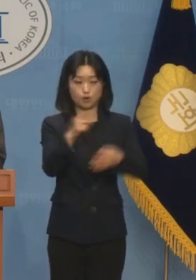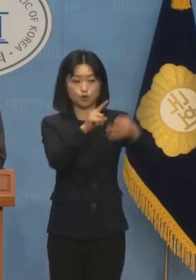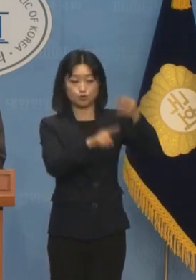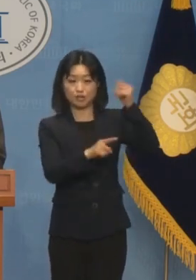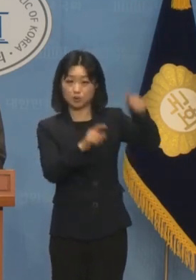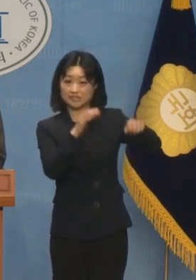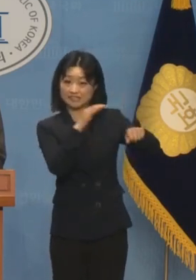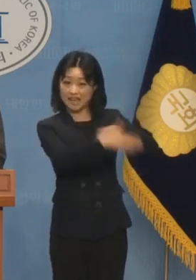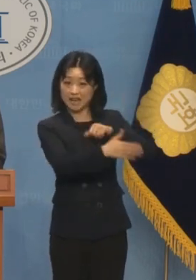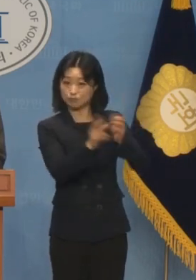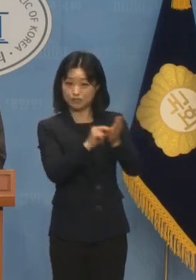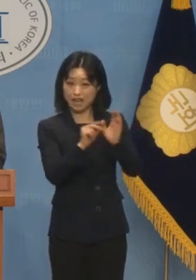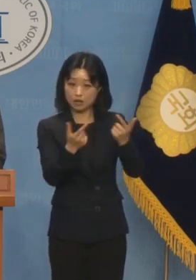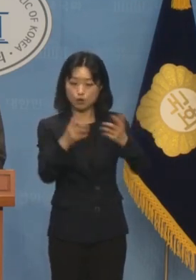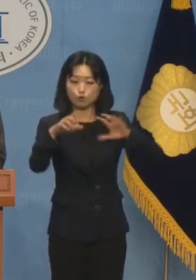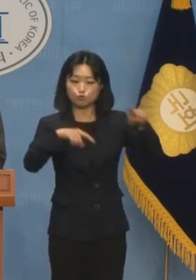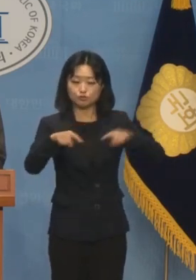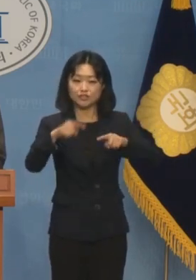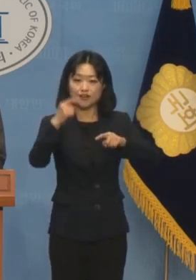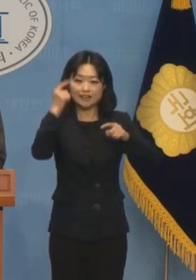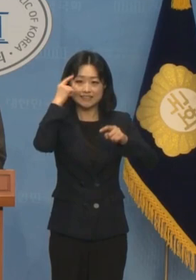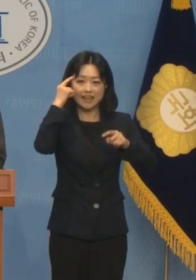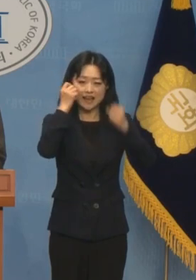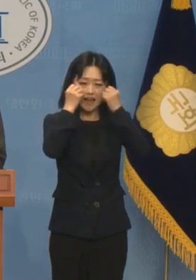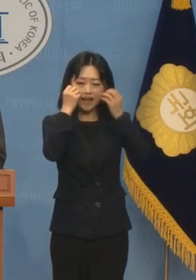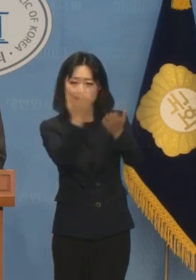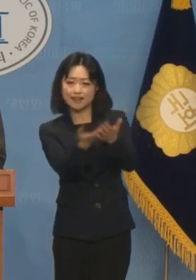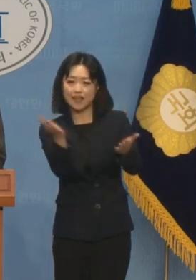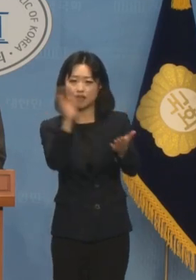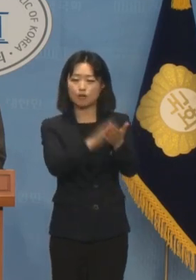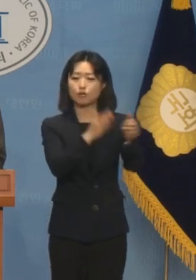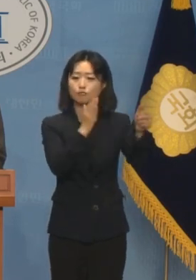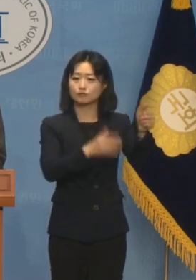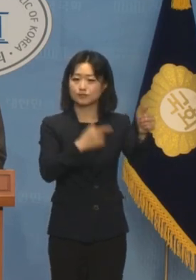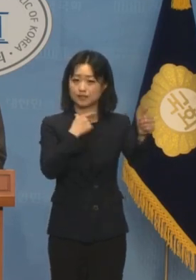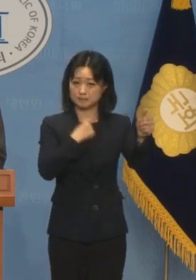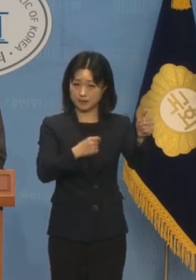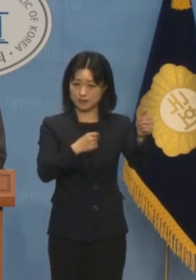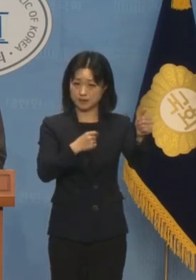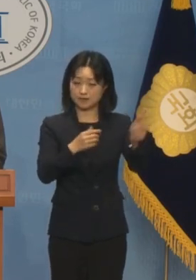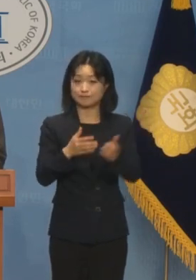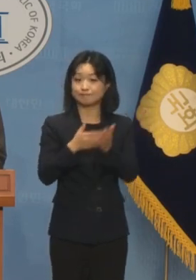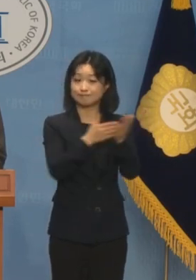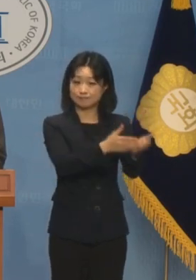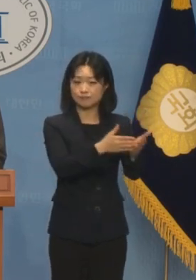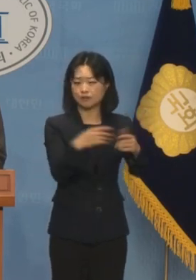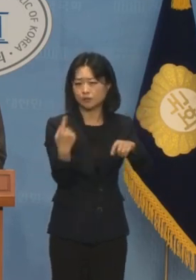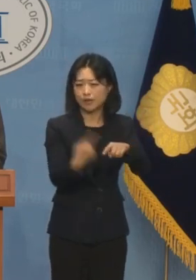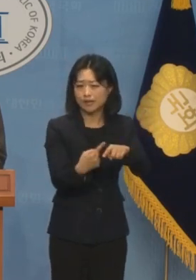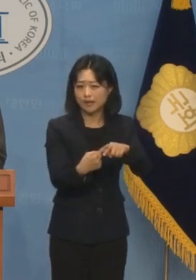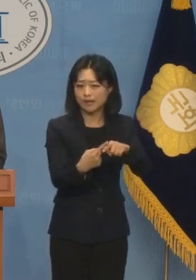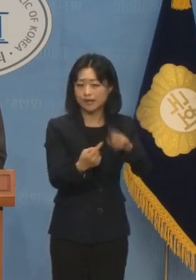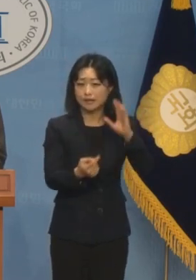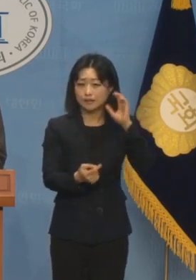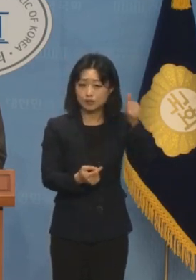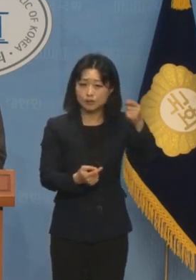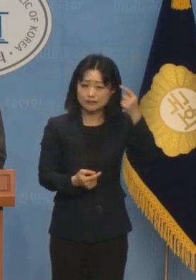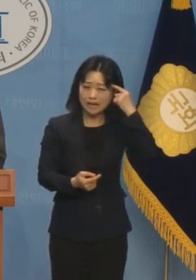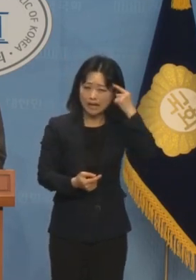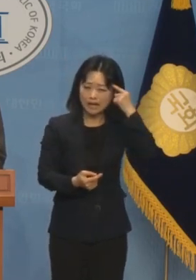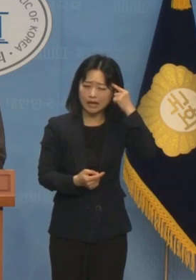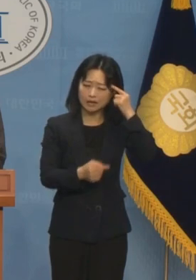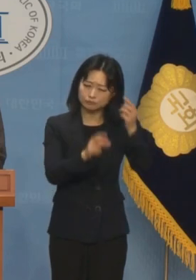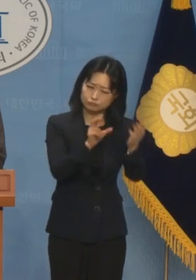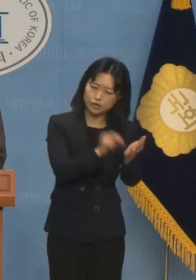스타일이 아니라 국정 기조의 변화를 촉구했습니다. 대통령실의 아니란 인식에 대통령이